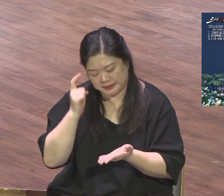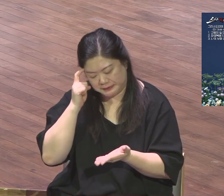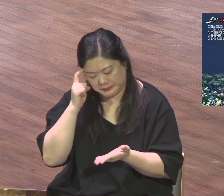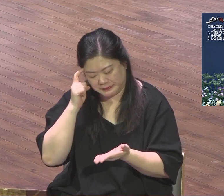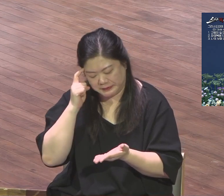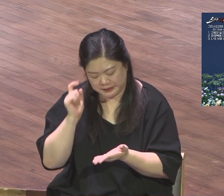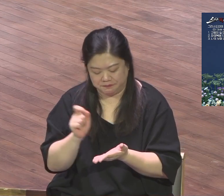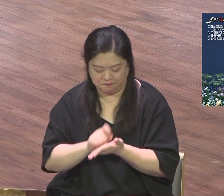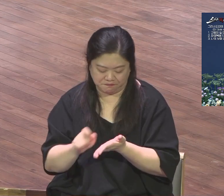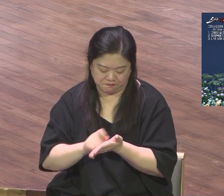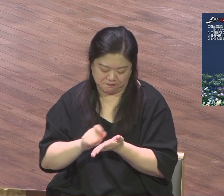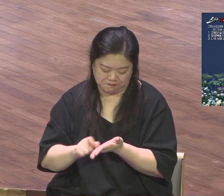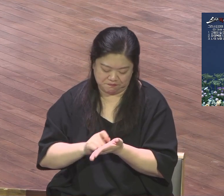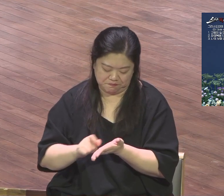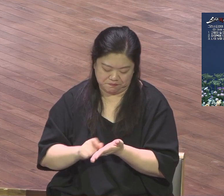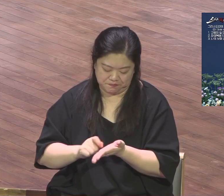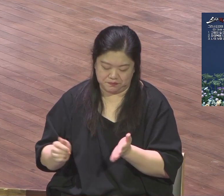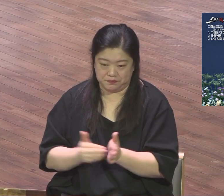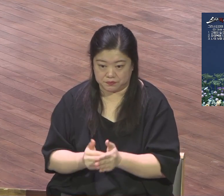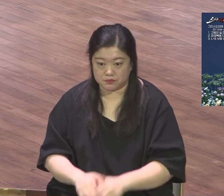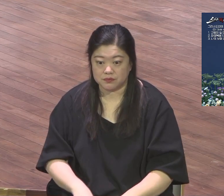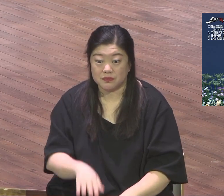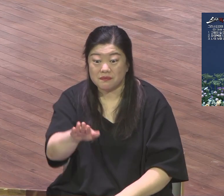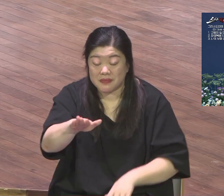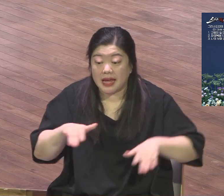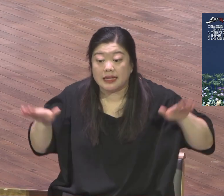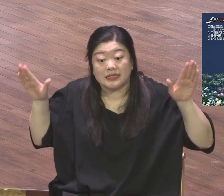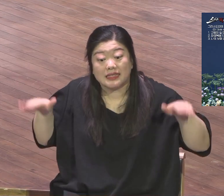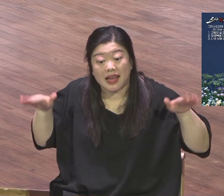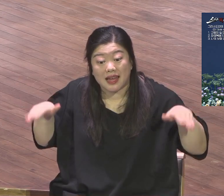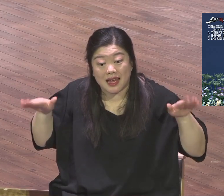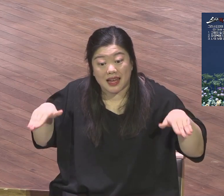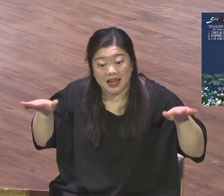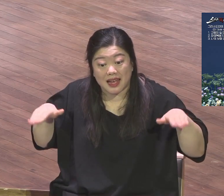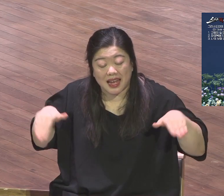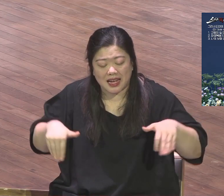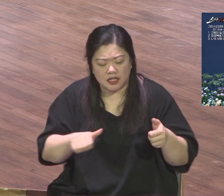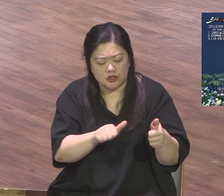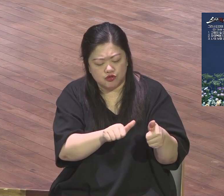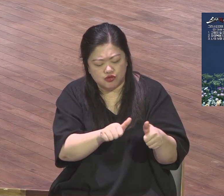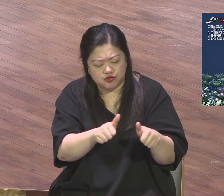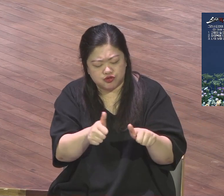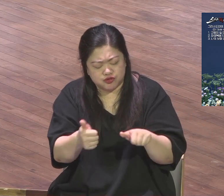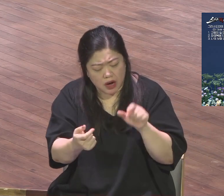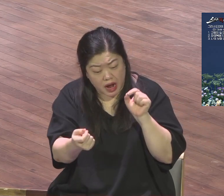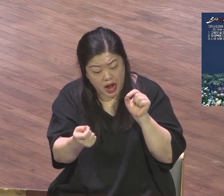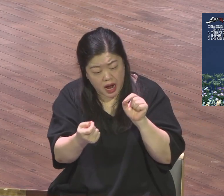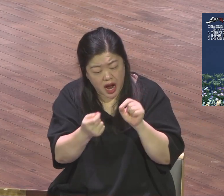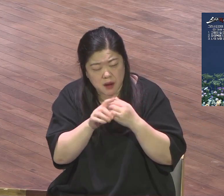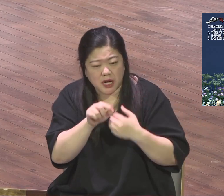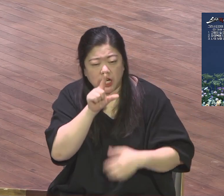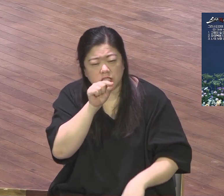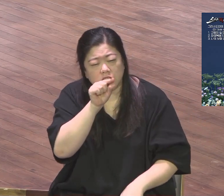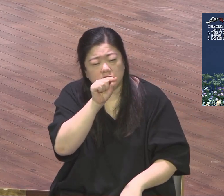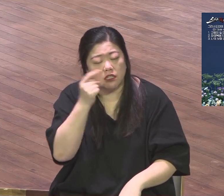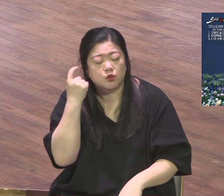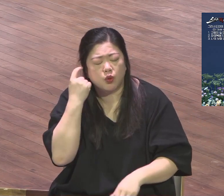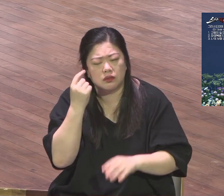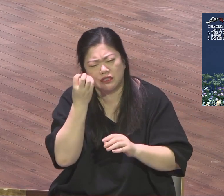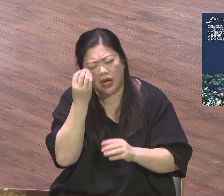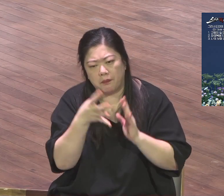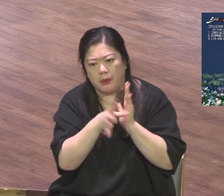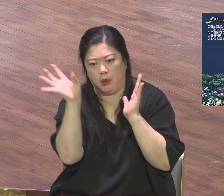새는 죽을 때가 가까워지면은 울음소리가 구슬퍼지고, 사람은 임종이 가까우면 그 말이 진실해진다고